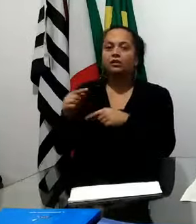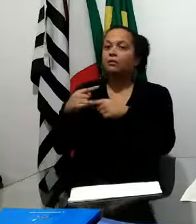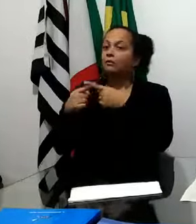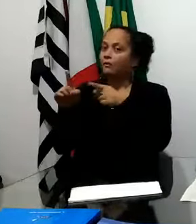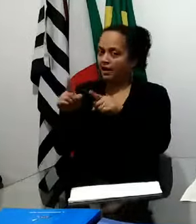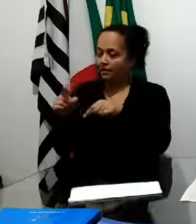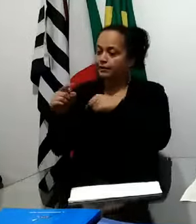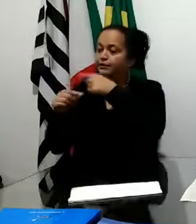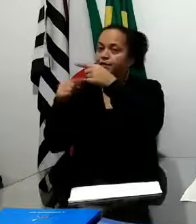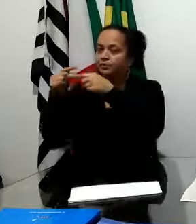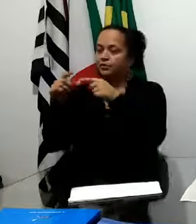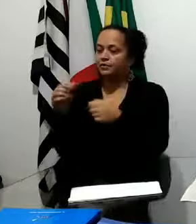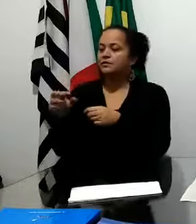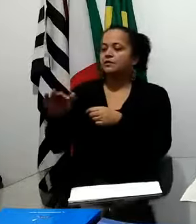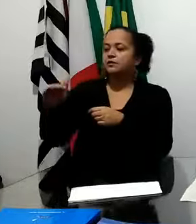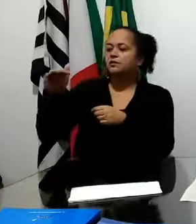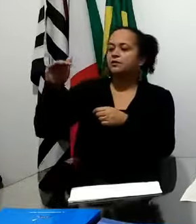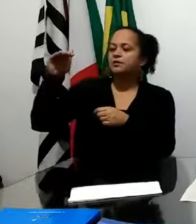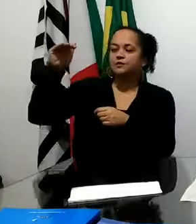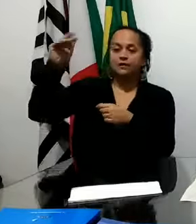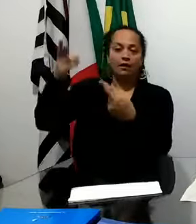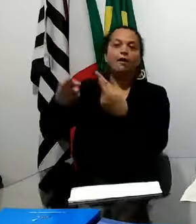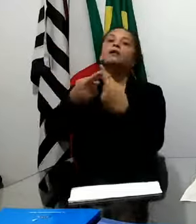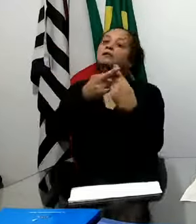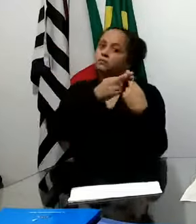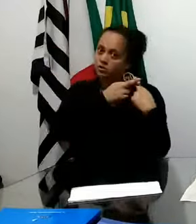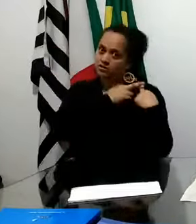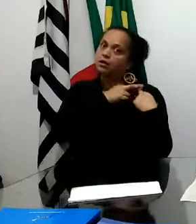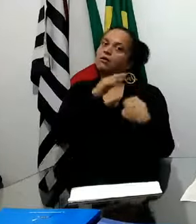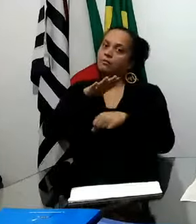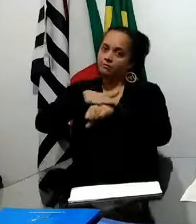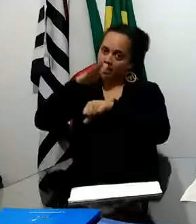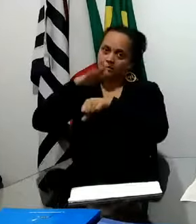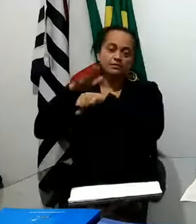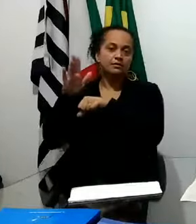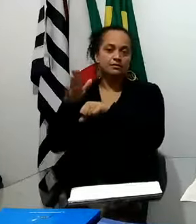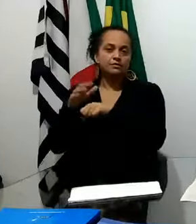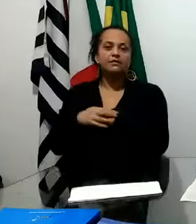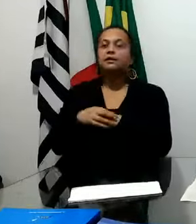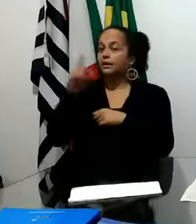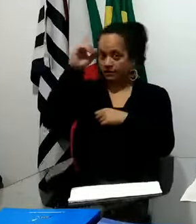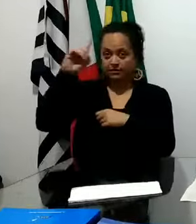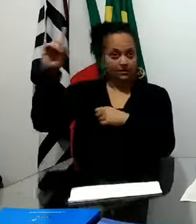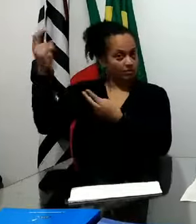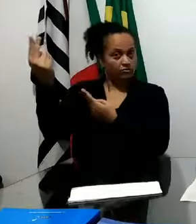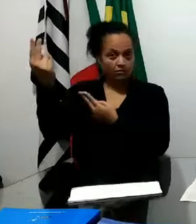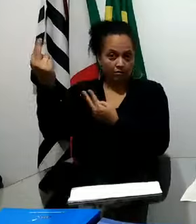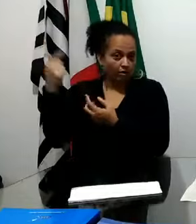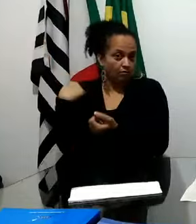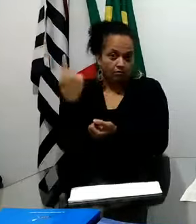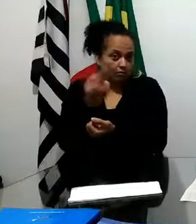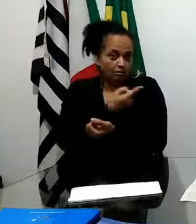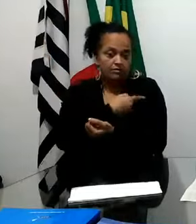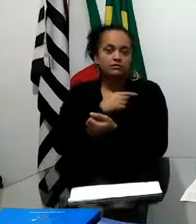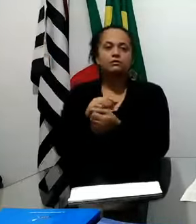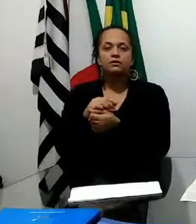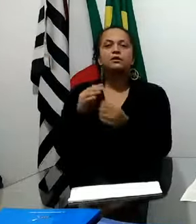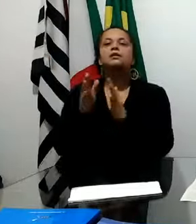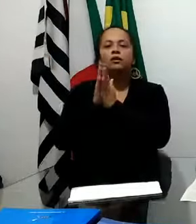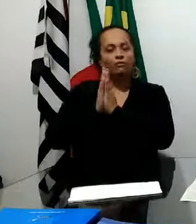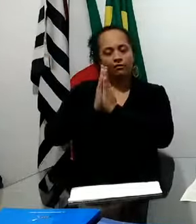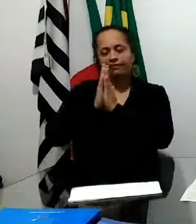gente só vai dando conforme eles vão atingindo a maturidade. E com Deus é diferente. Então, e ore pela família. Gente, uma